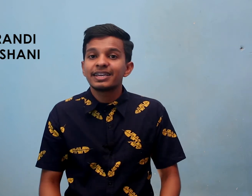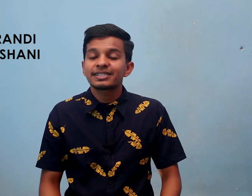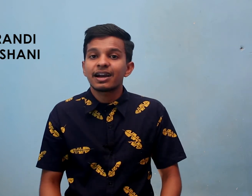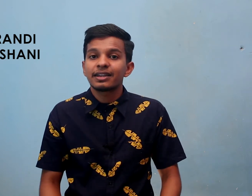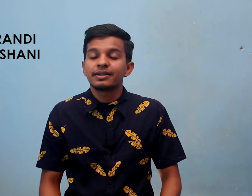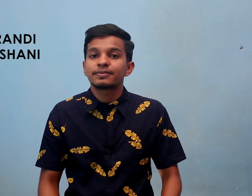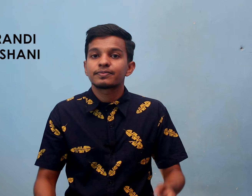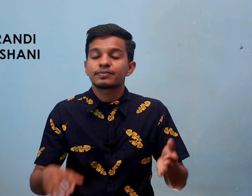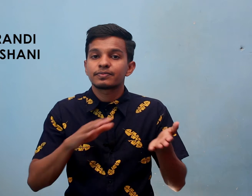හේෂානි.